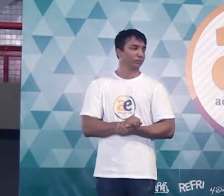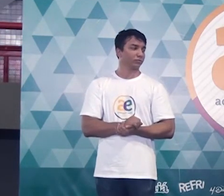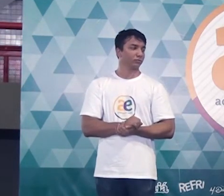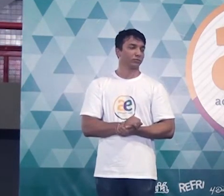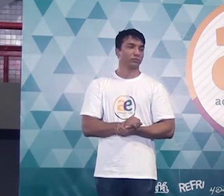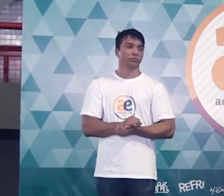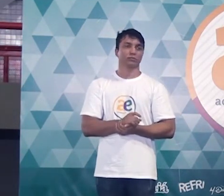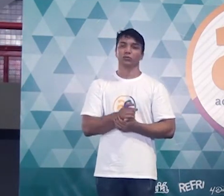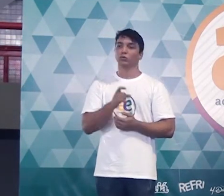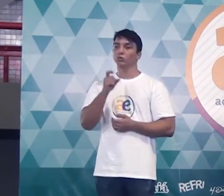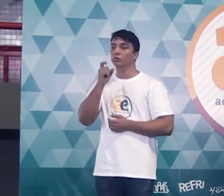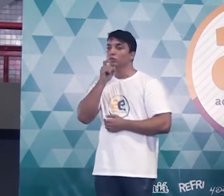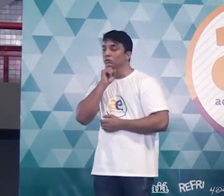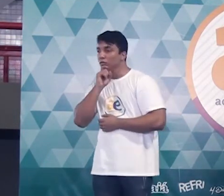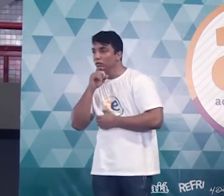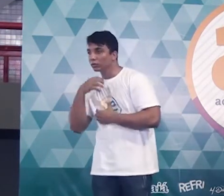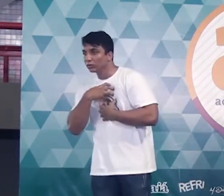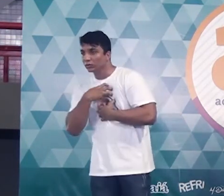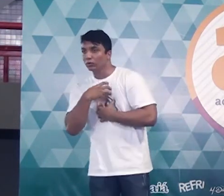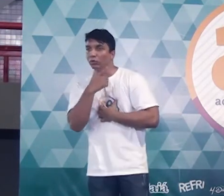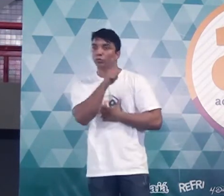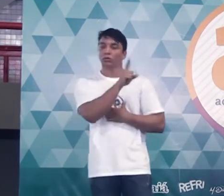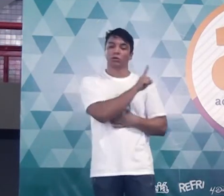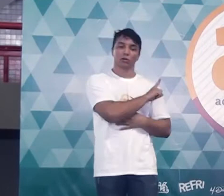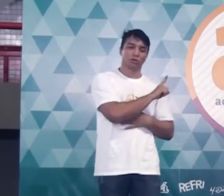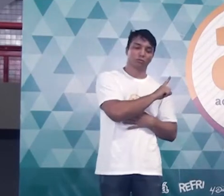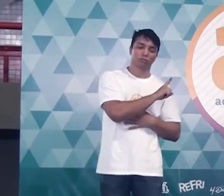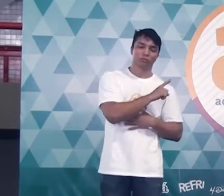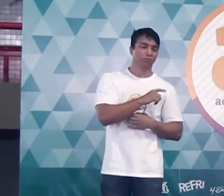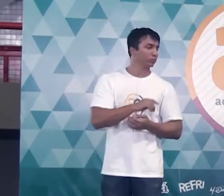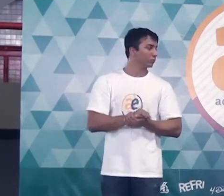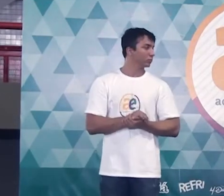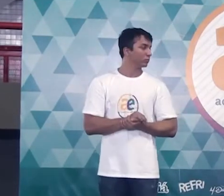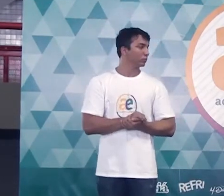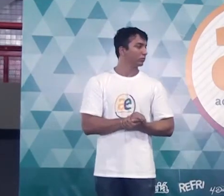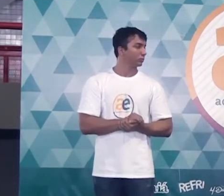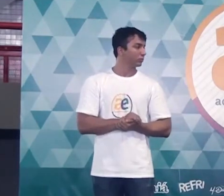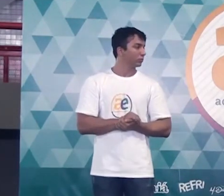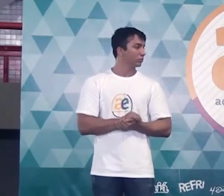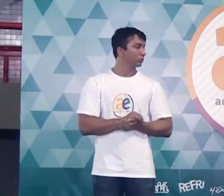Uma sente fria, a outra não, né? Não, pode deixar, fica aqui. É.